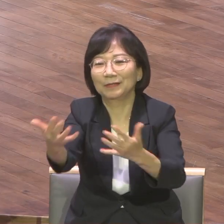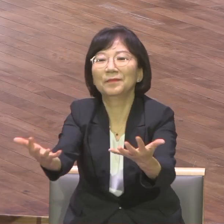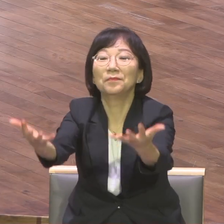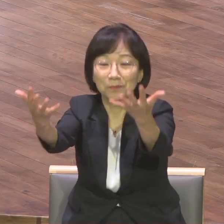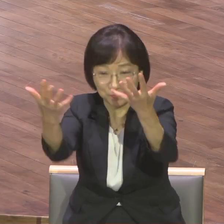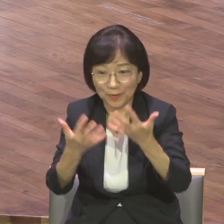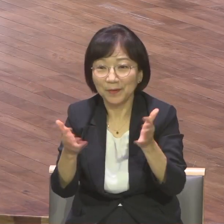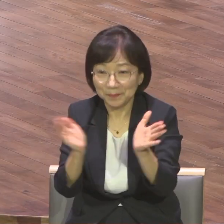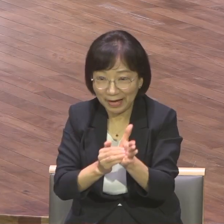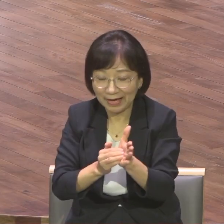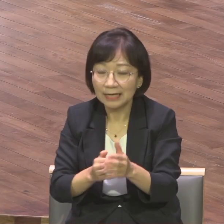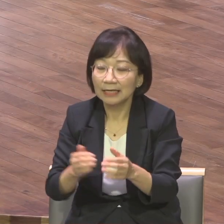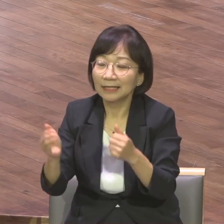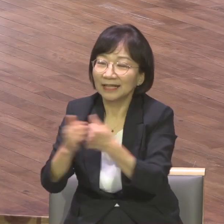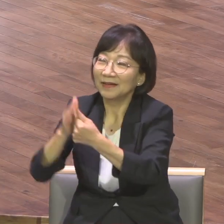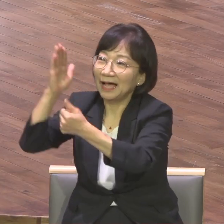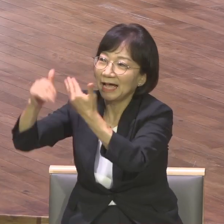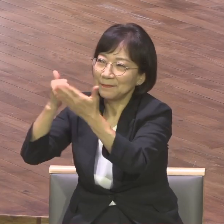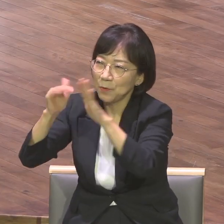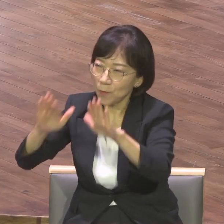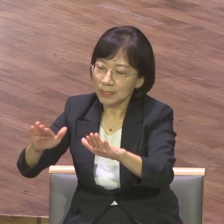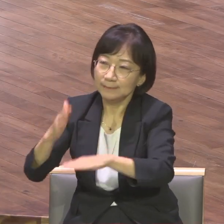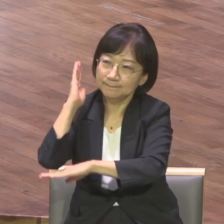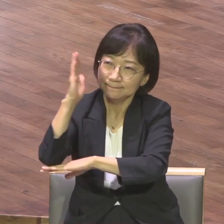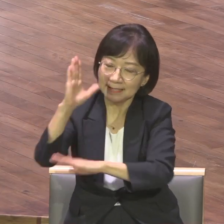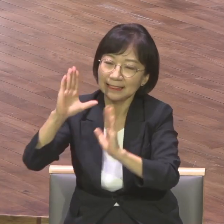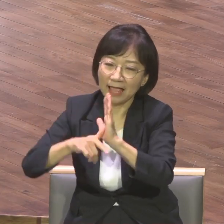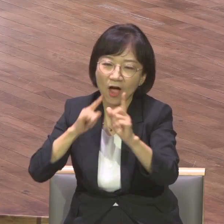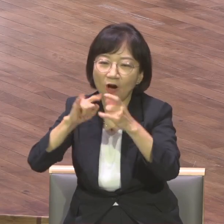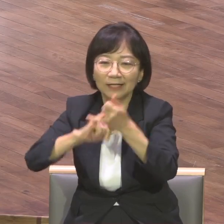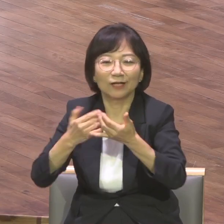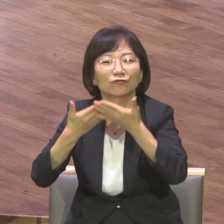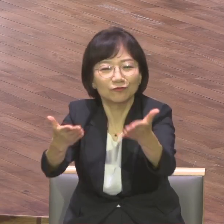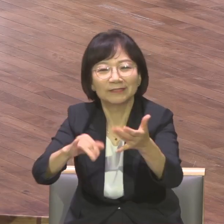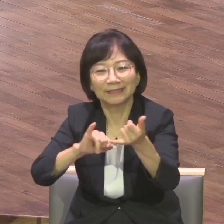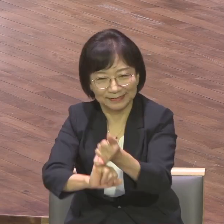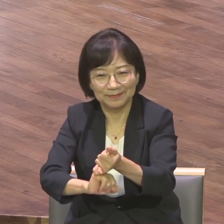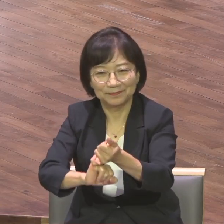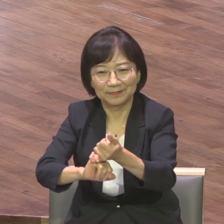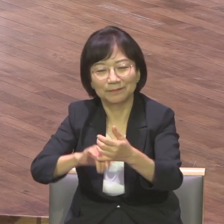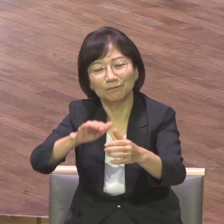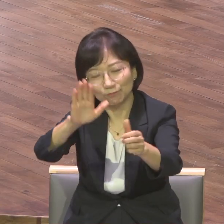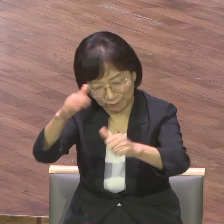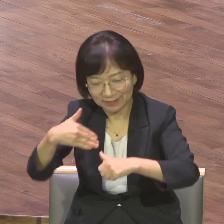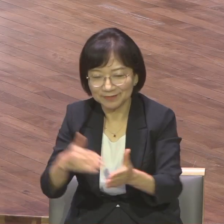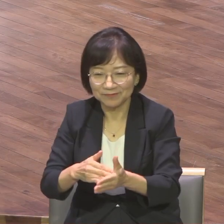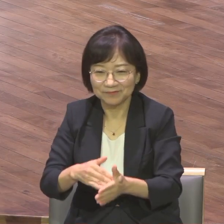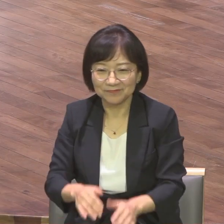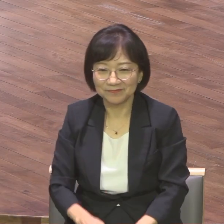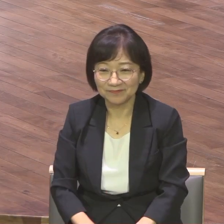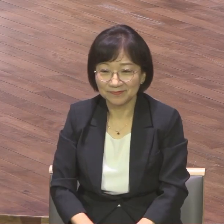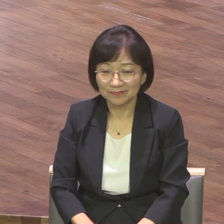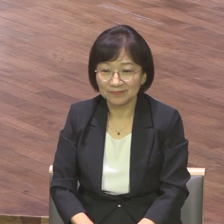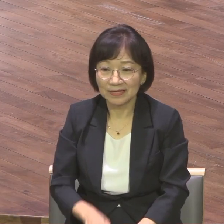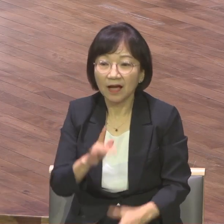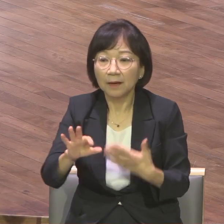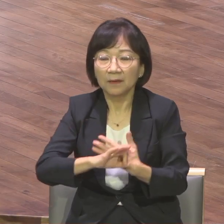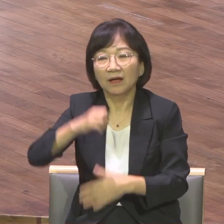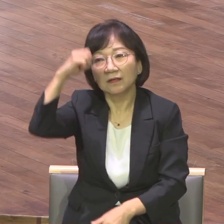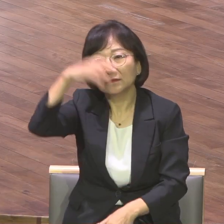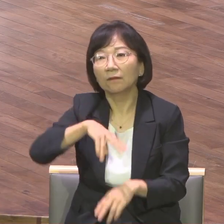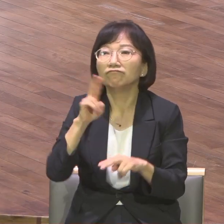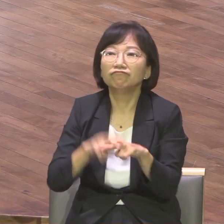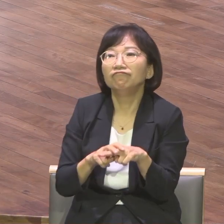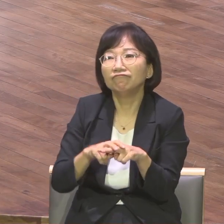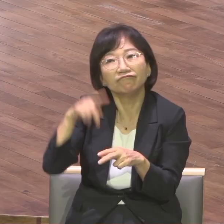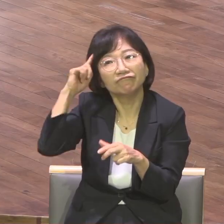그래서 언약을 주겠다고, 강단 통해 내가 너에게 주겠다고 부르신 거요. 그럼 여기서 앉았다가 가는 게 문제가